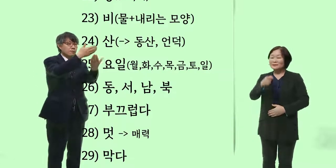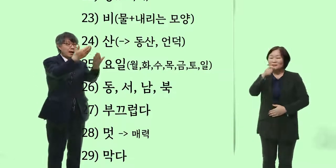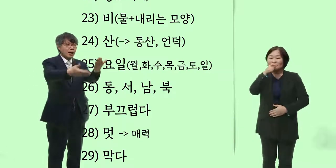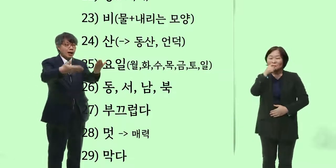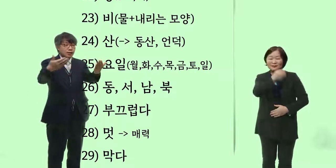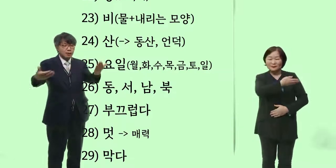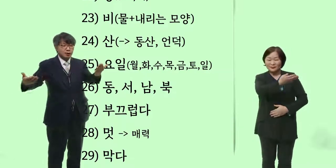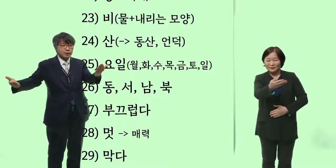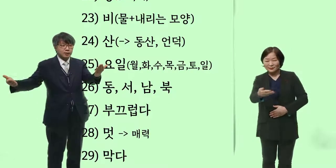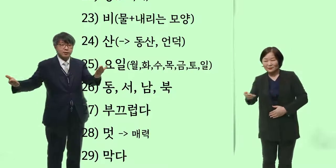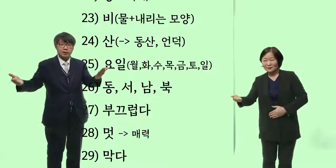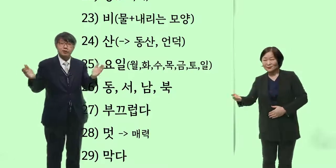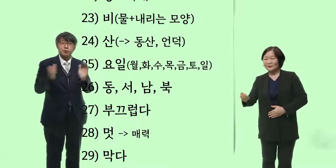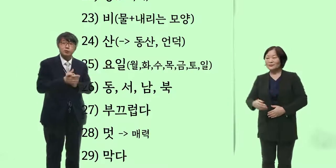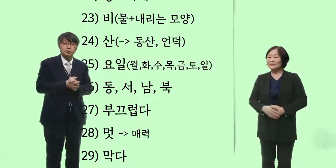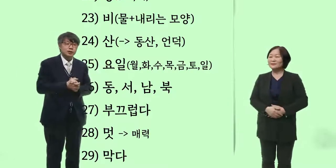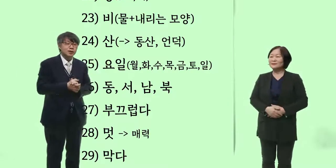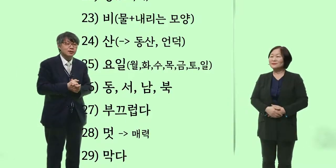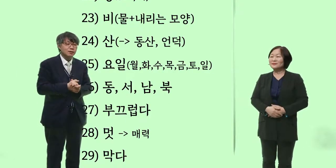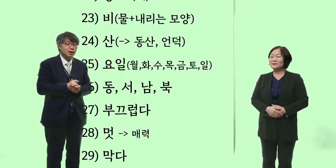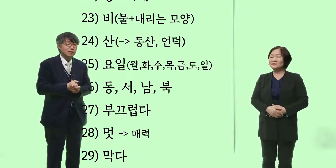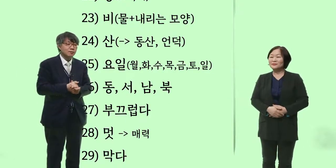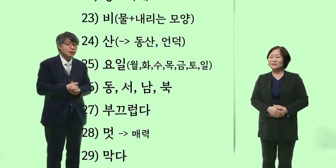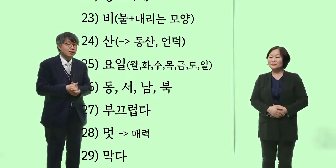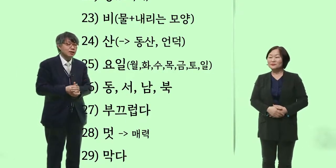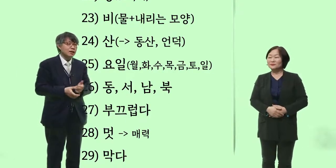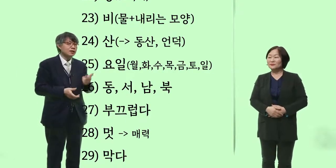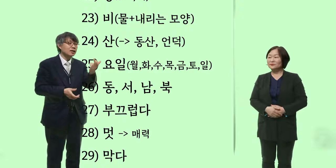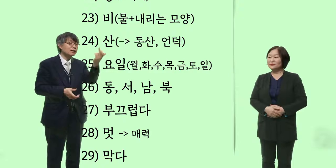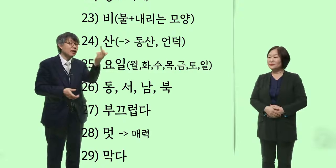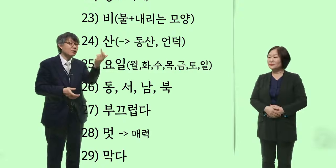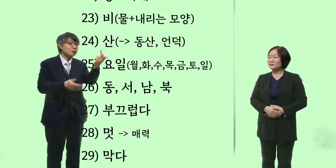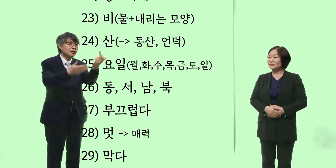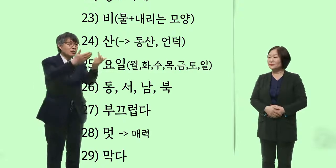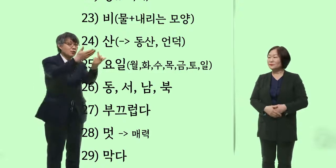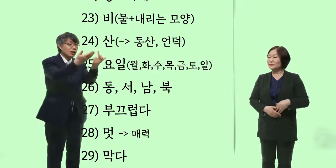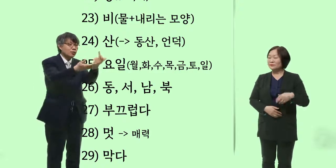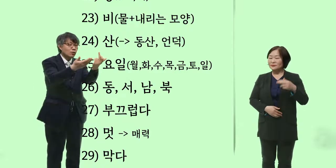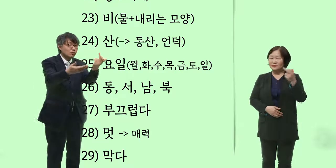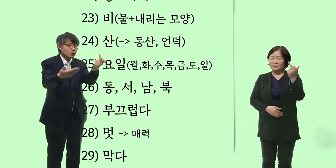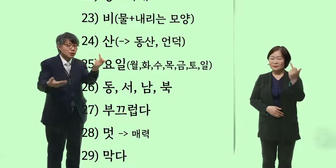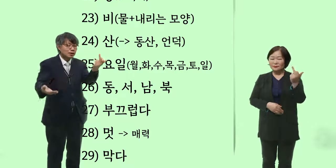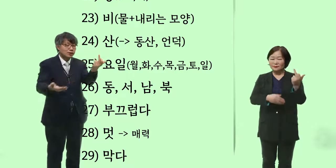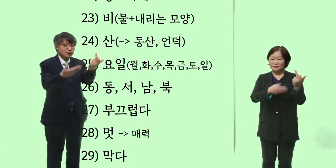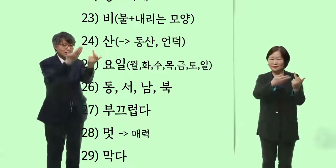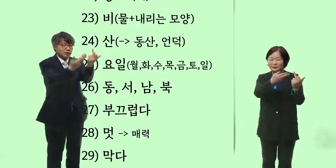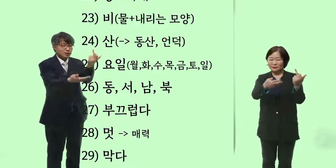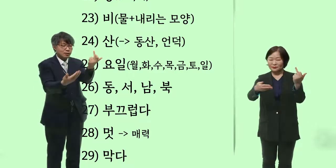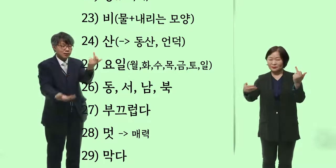막 흘러가는 이제 큰 모습이 있고 시내는 어떻게 하냐면 시내는 산 골짜기에서 이렇게 조금씩 흘러가는 거잖아요. 이렇게